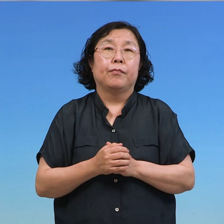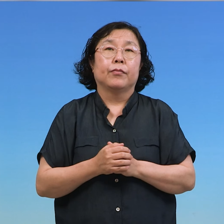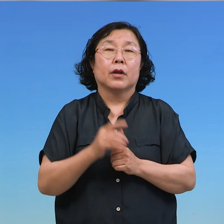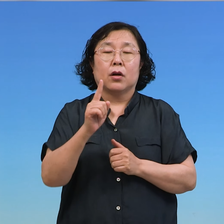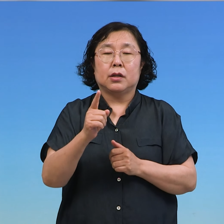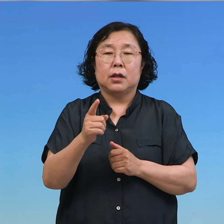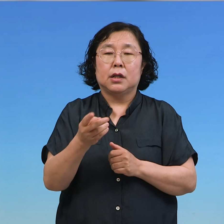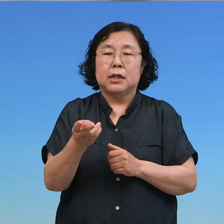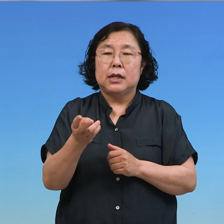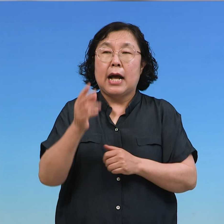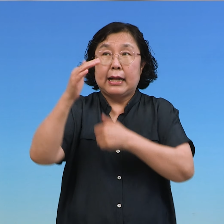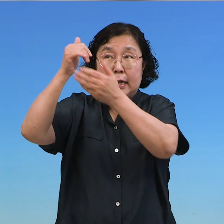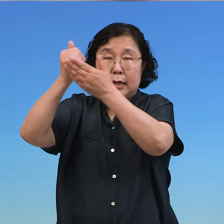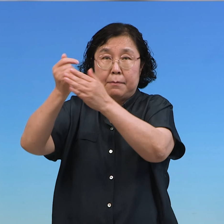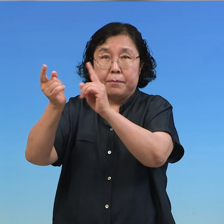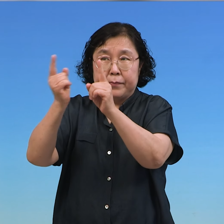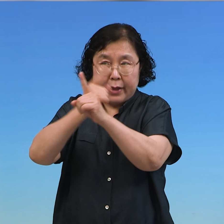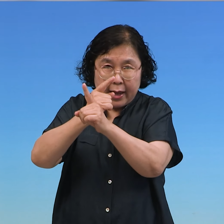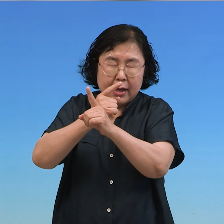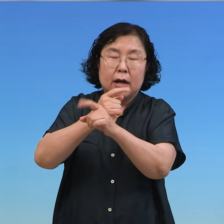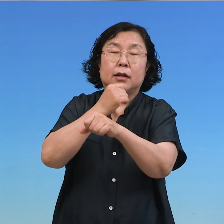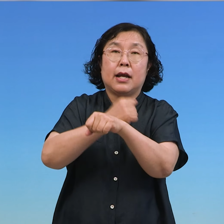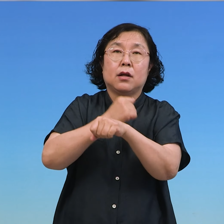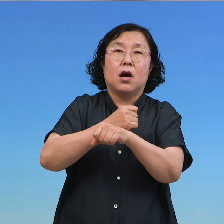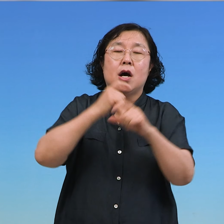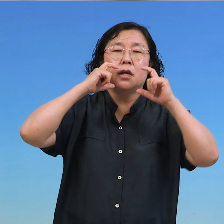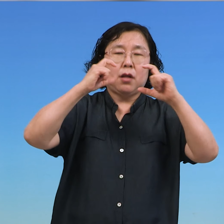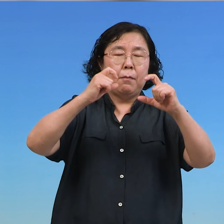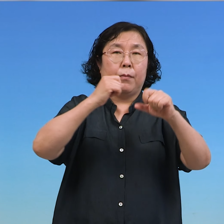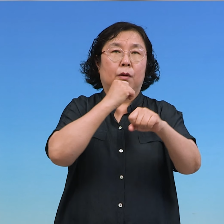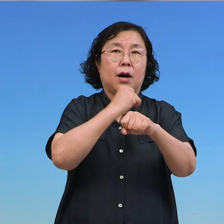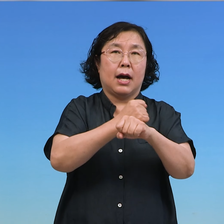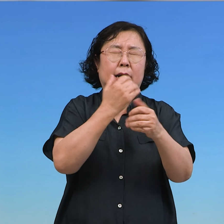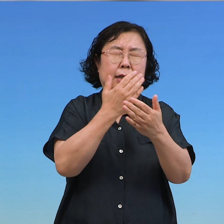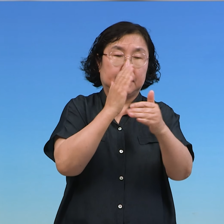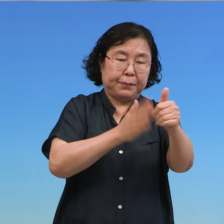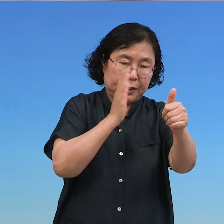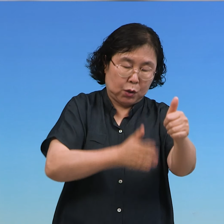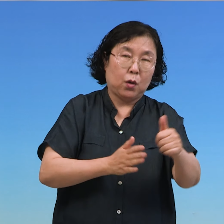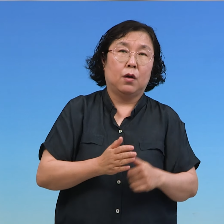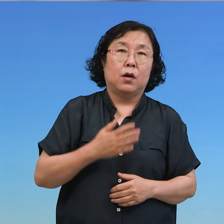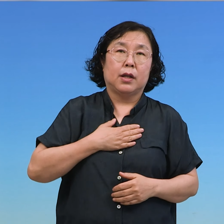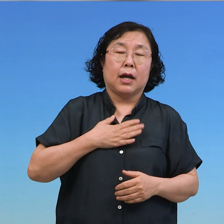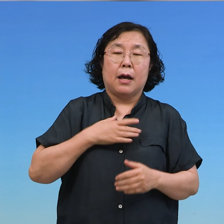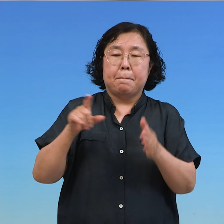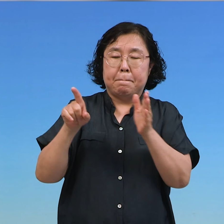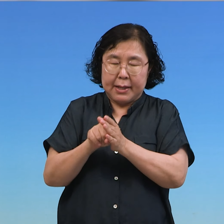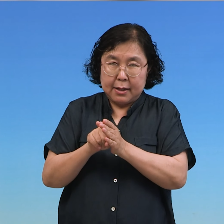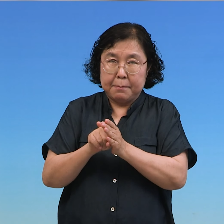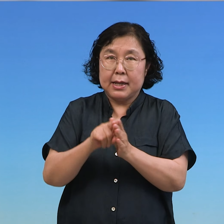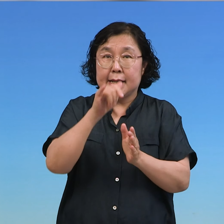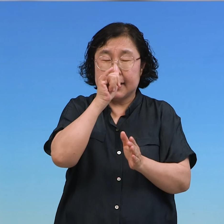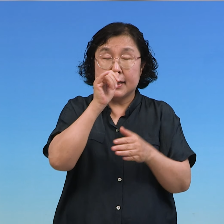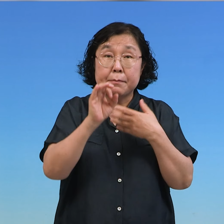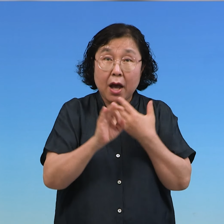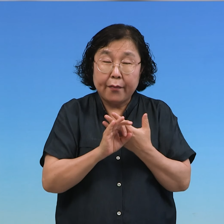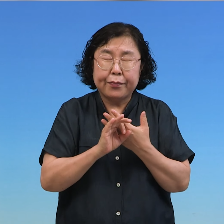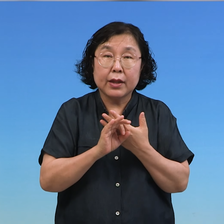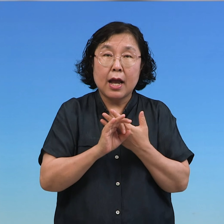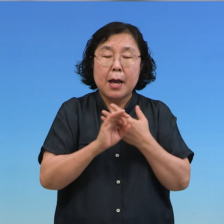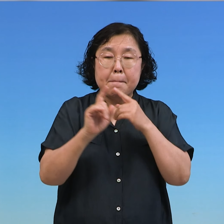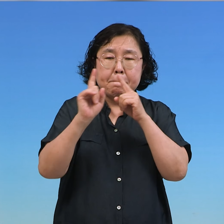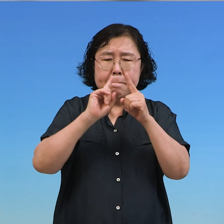그거를 대언해서 선포하라는 거예요 믿는다면, 그 믿음이 있다면 오늘도